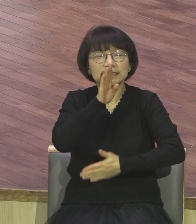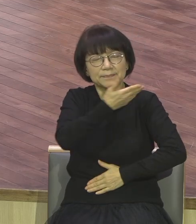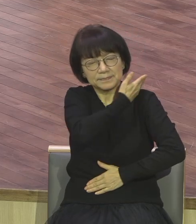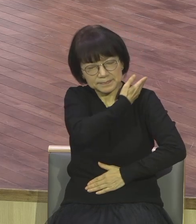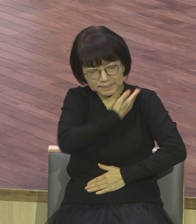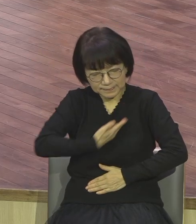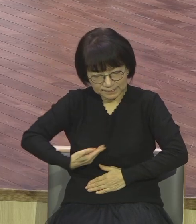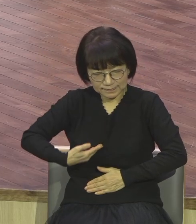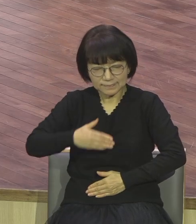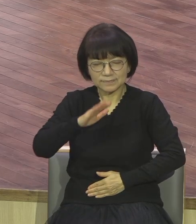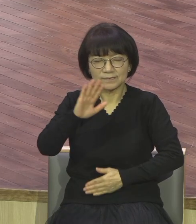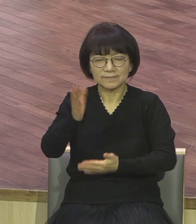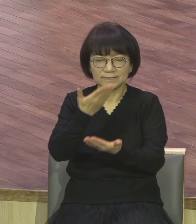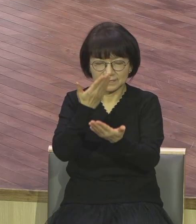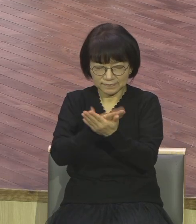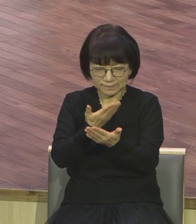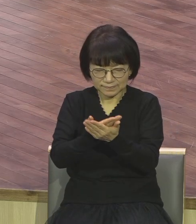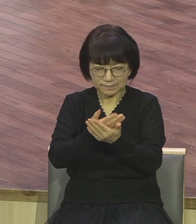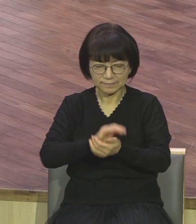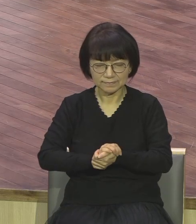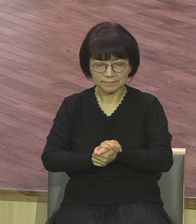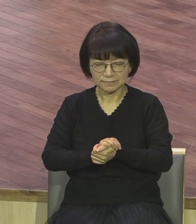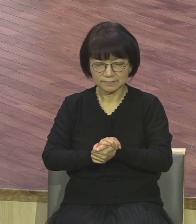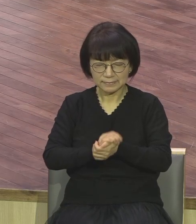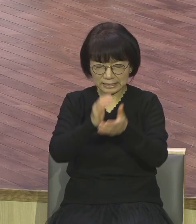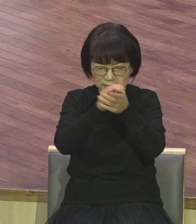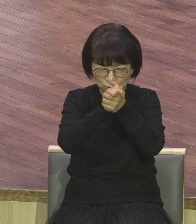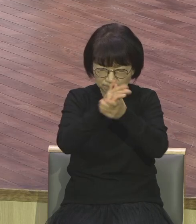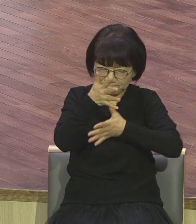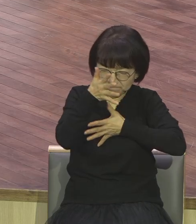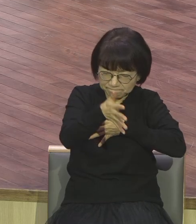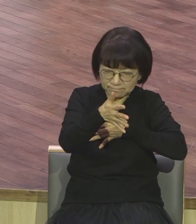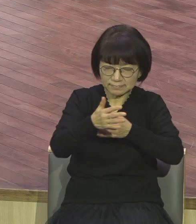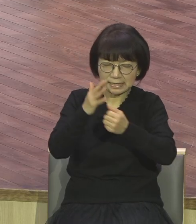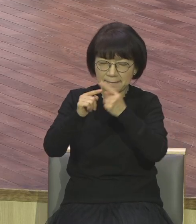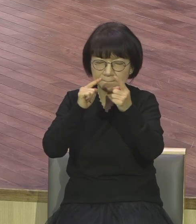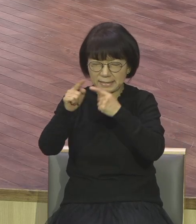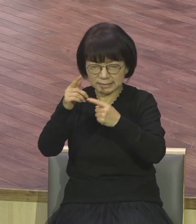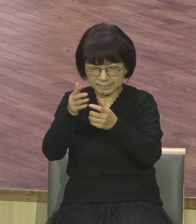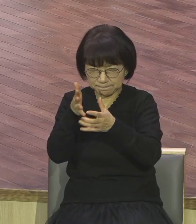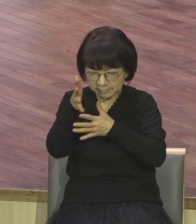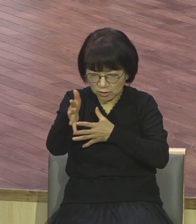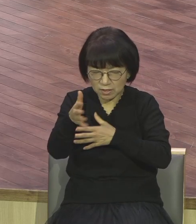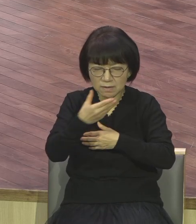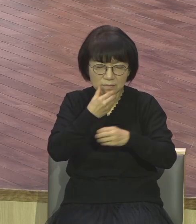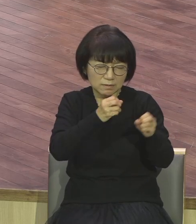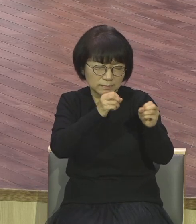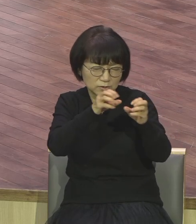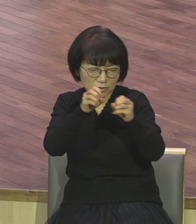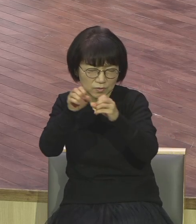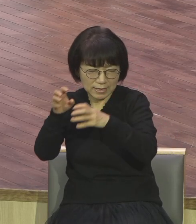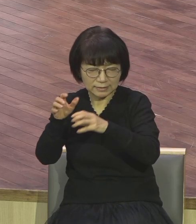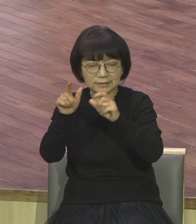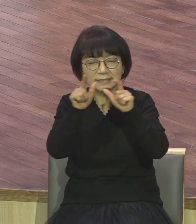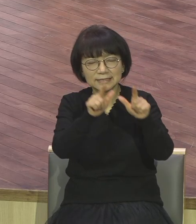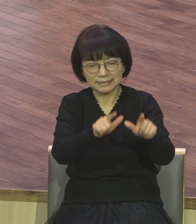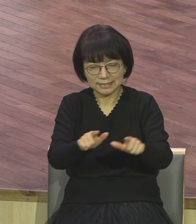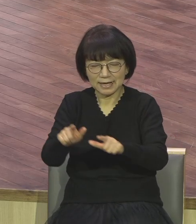주옵소서 기도의 사람 말씀의 사람 이 복음을 증가하는 전도자의 삶을 사는 우리 영원교의